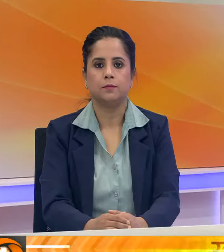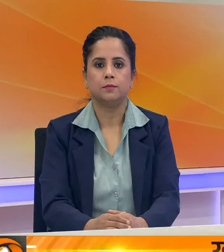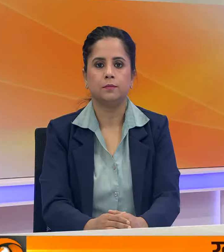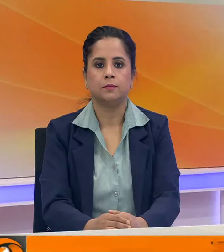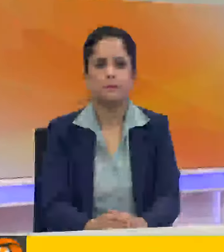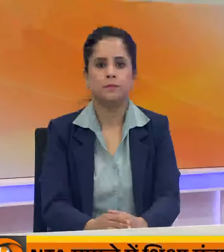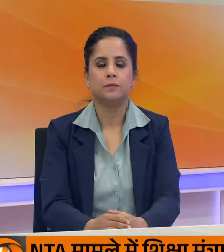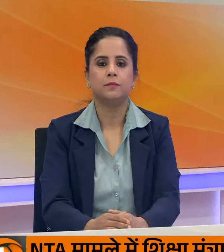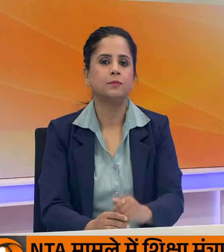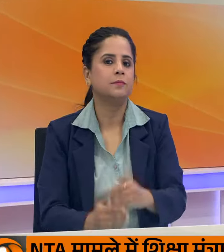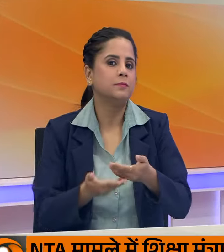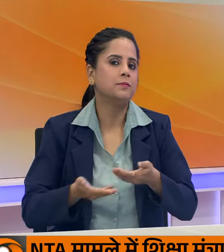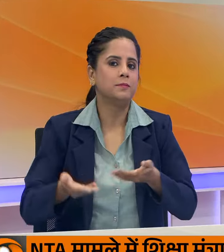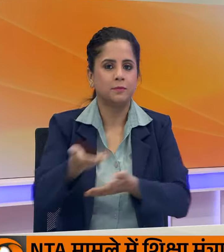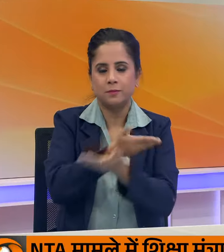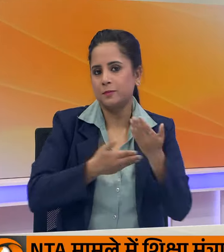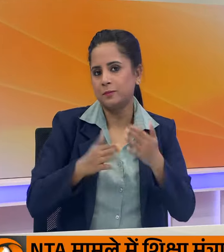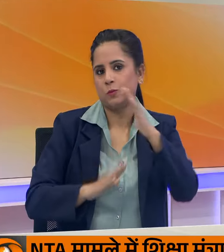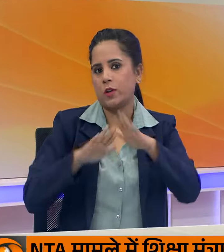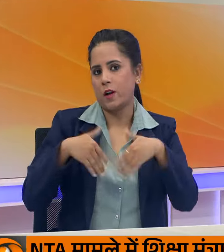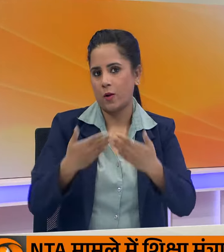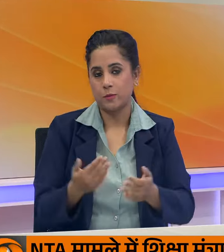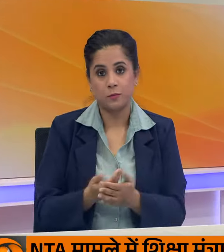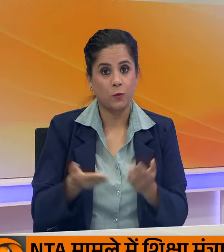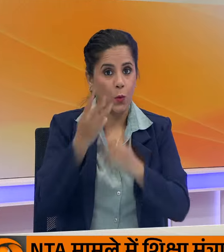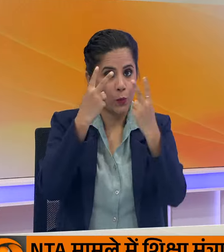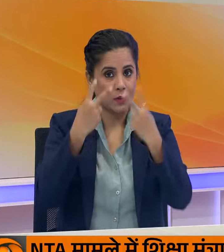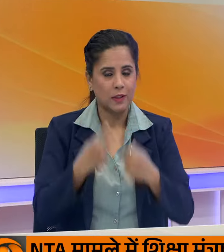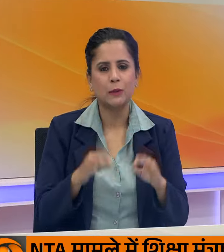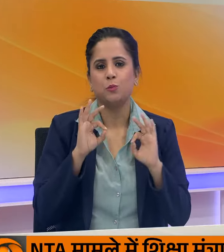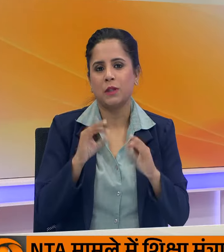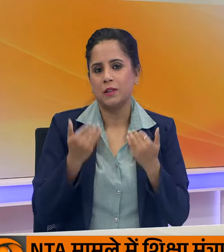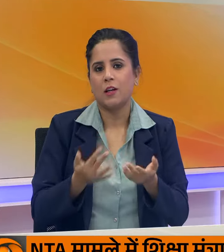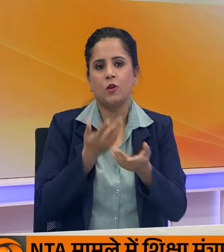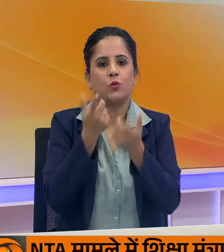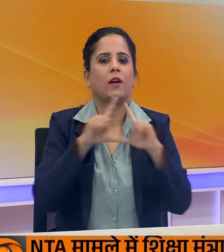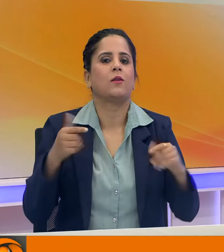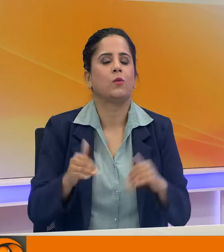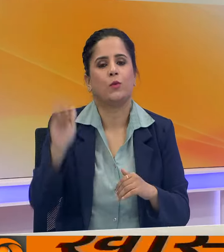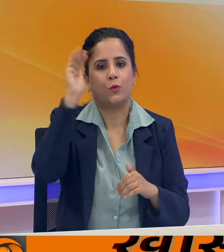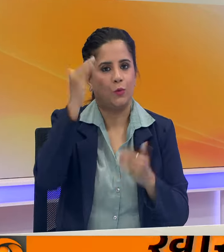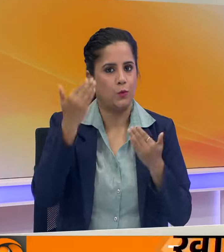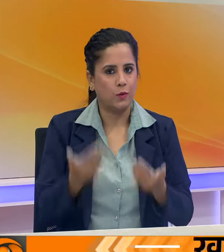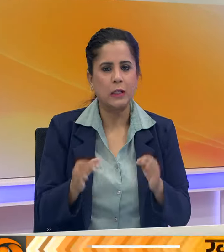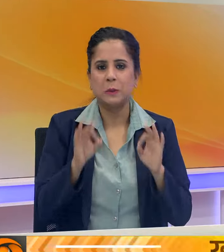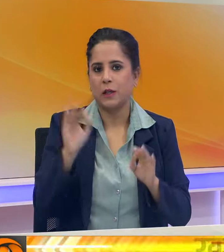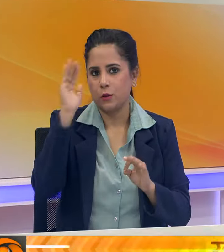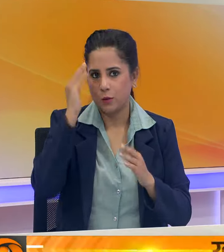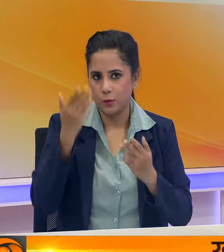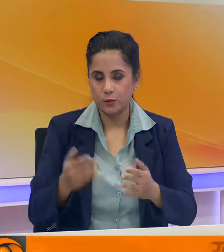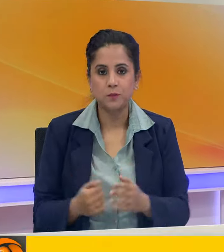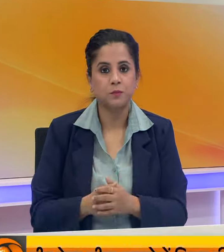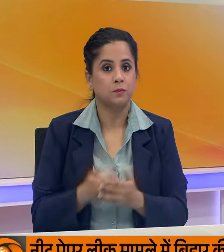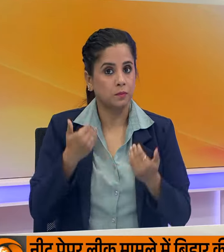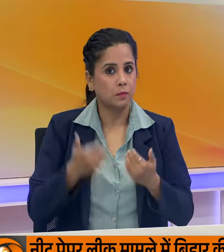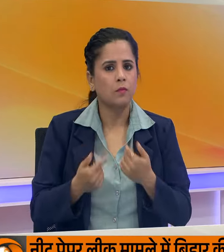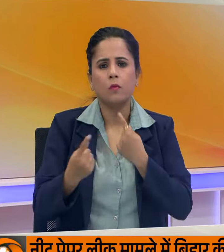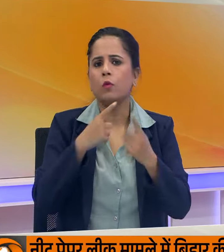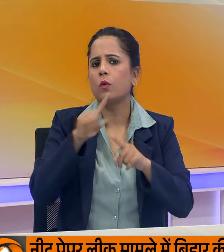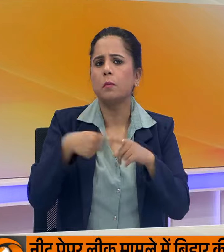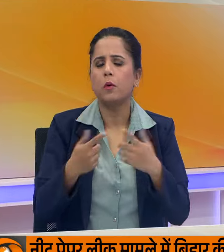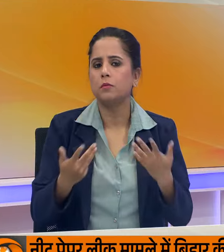टीमली स्वागत है ब्रेक के बाद आप देख रहे हैं विशेष सांकेतिक समाचारों का विशेष बुलेटिन और अब हम बात